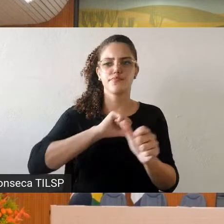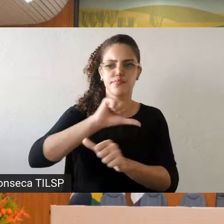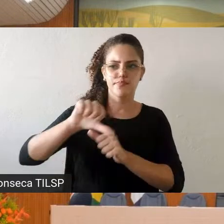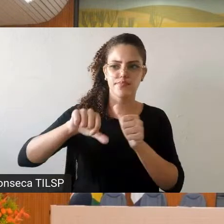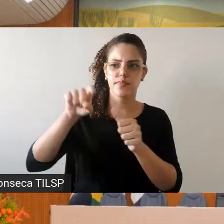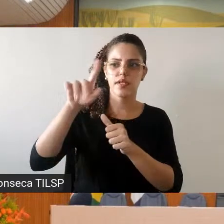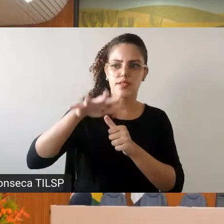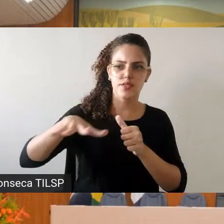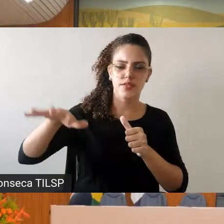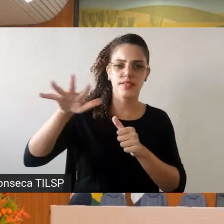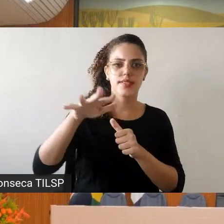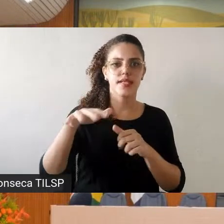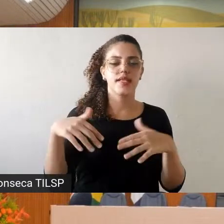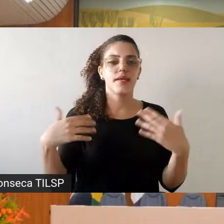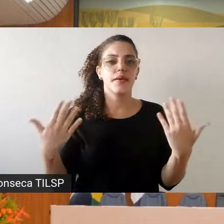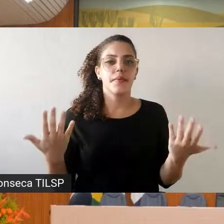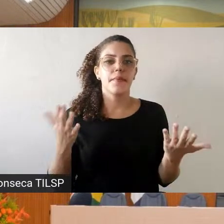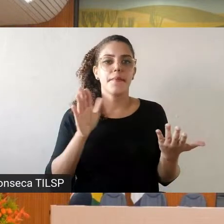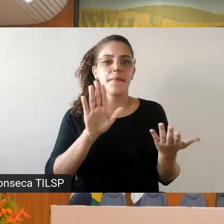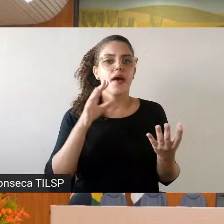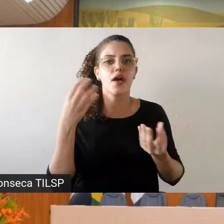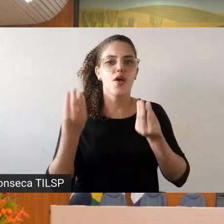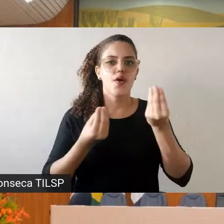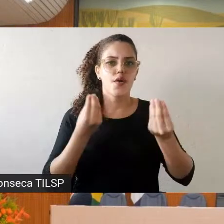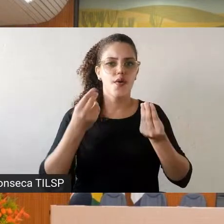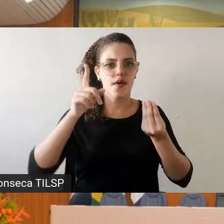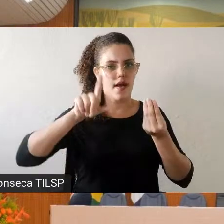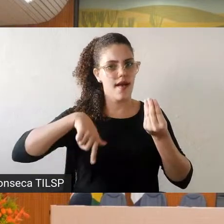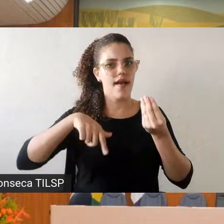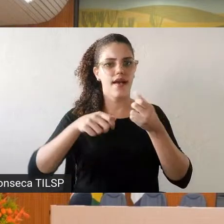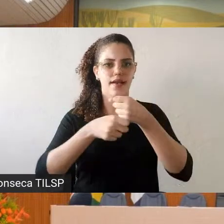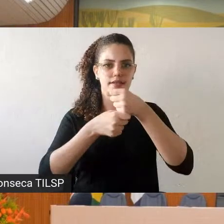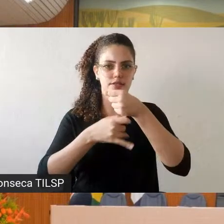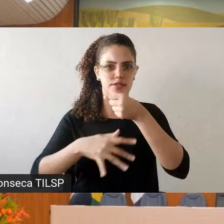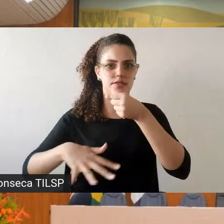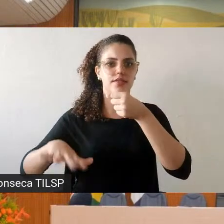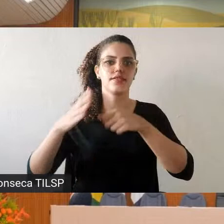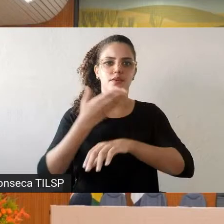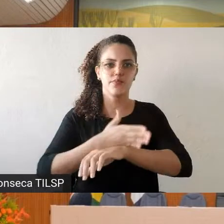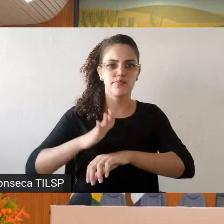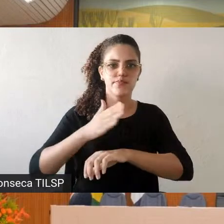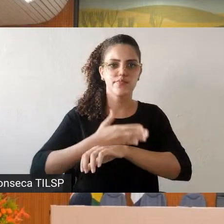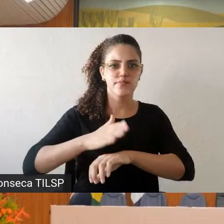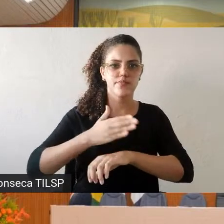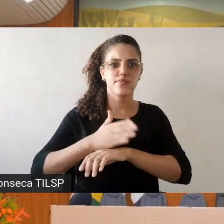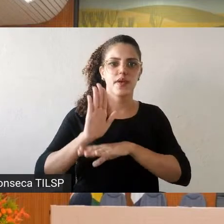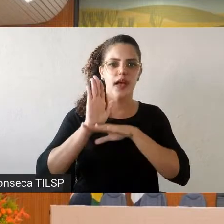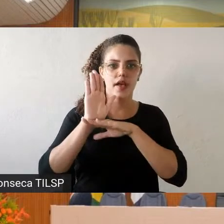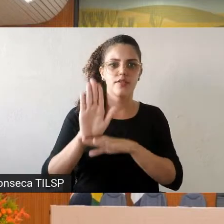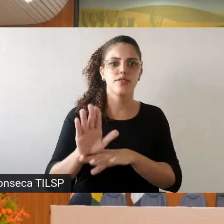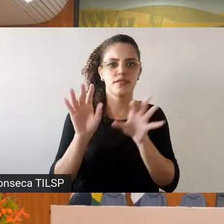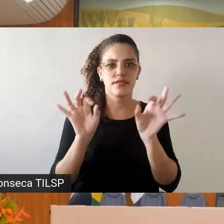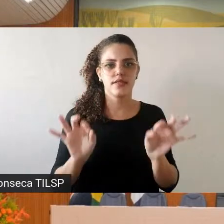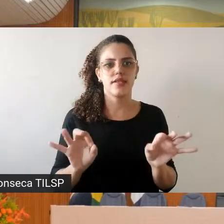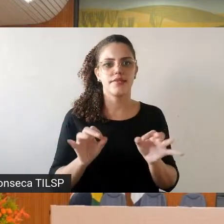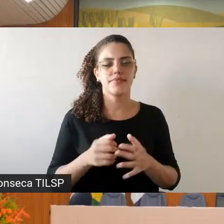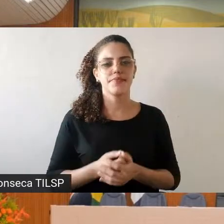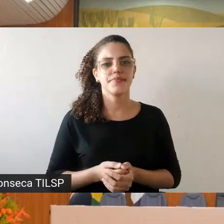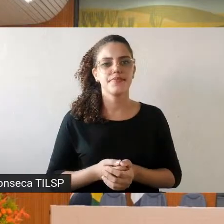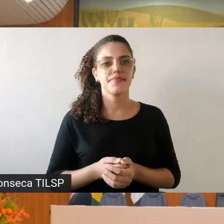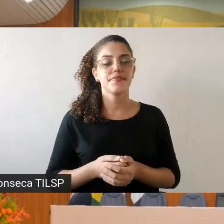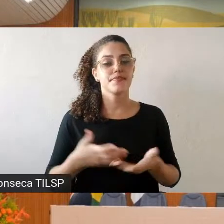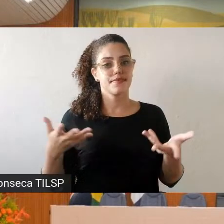meio de fazer isso são as atividades de extensão. Então, nós estamos dando as boas-vindas e dizendo